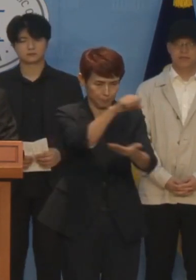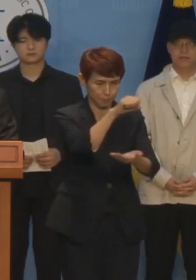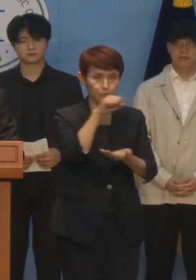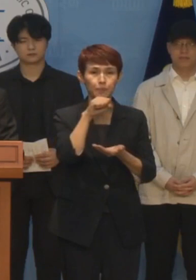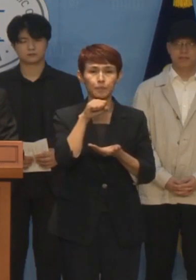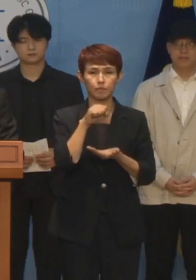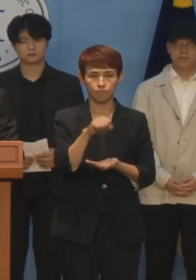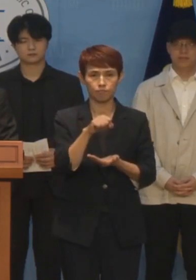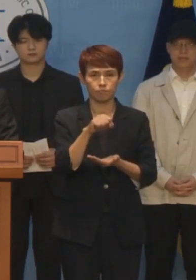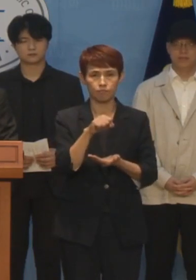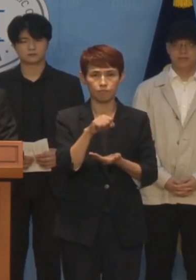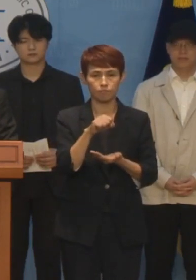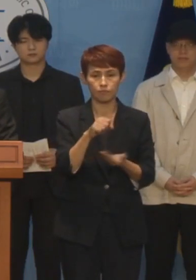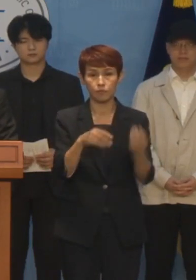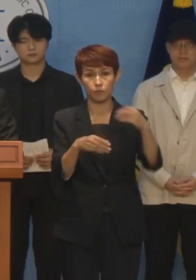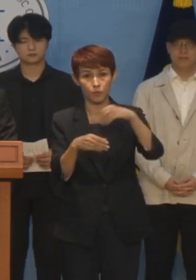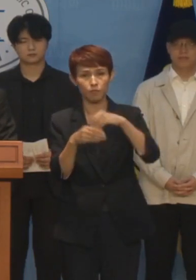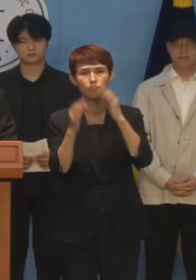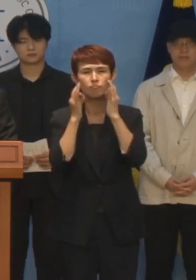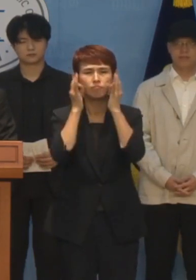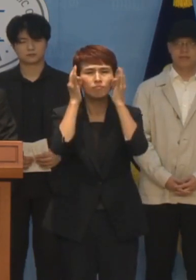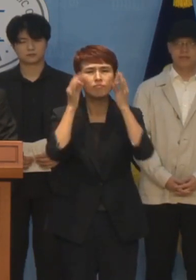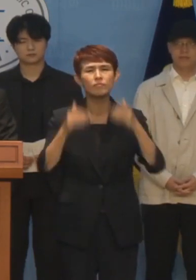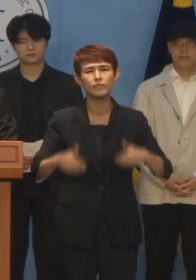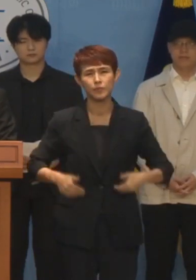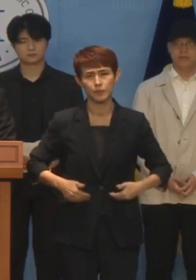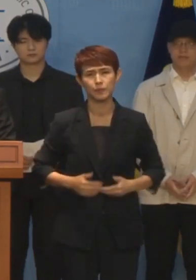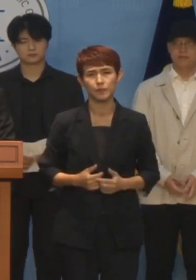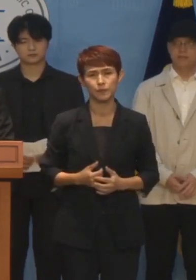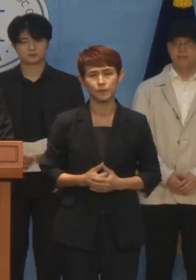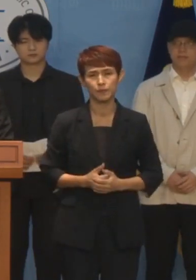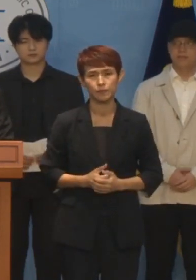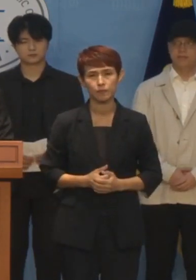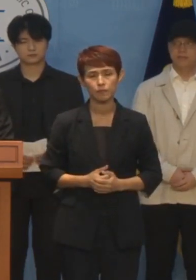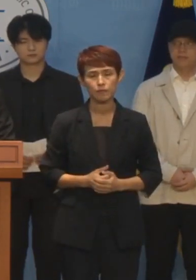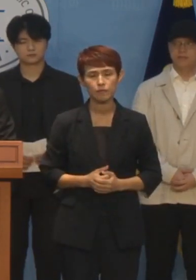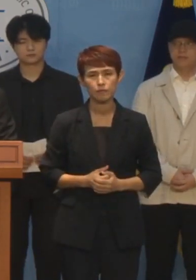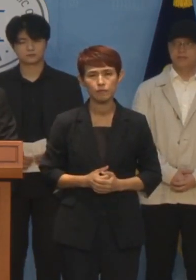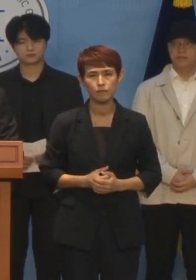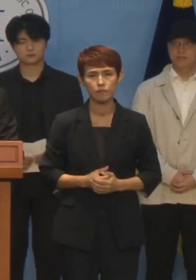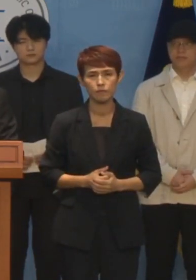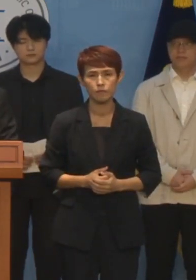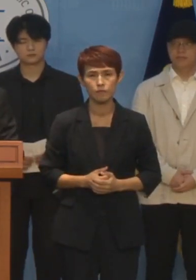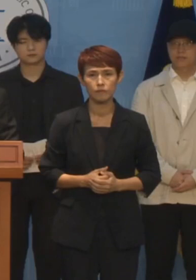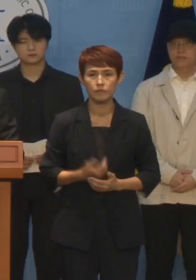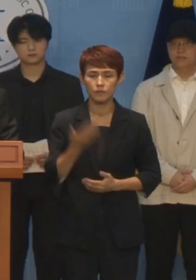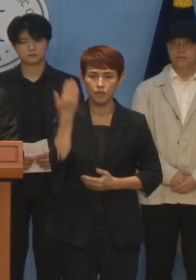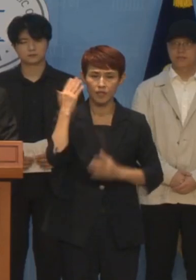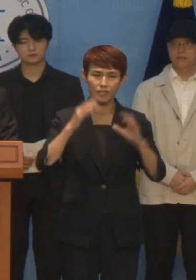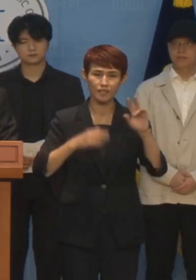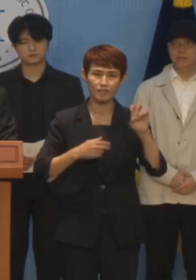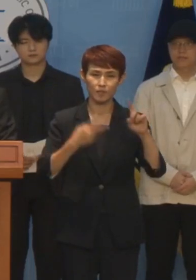수렴하고 이를 반영하는 노력이 필요합니다. 실제 지난 국회의